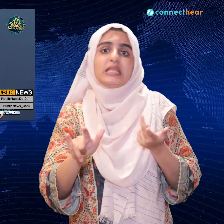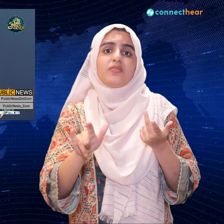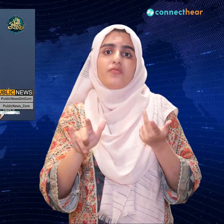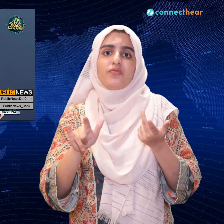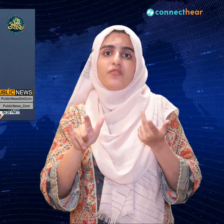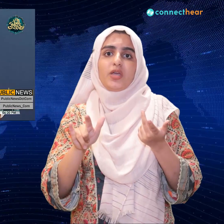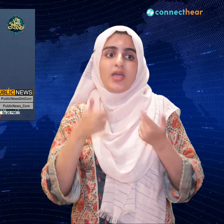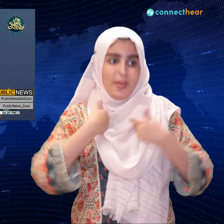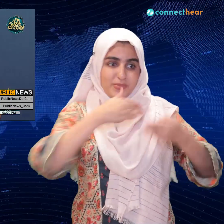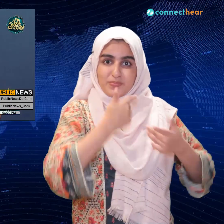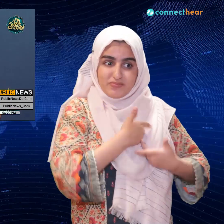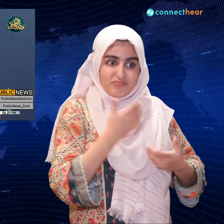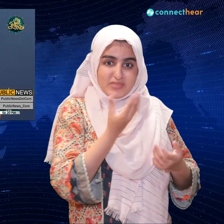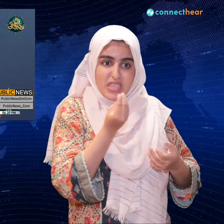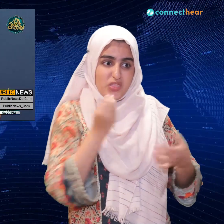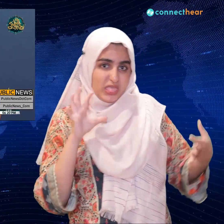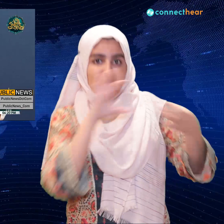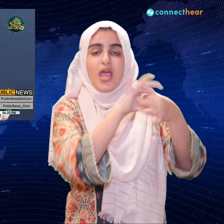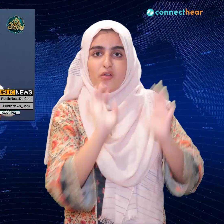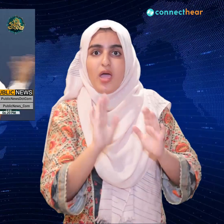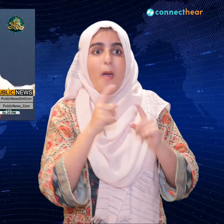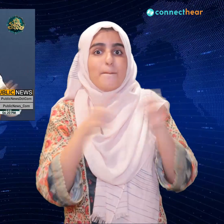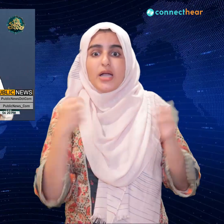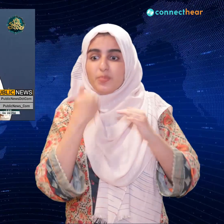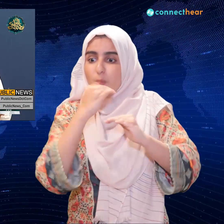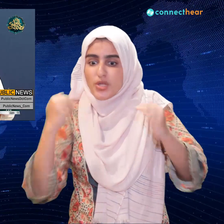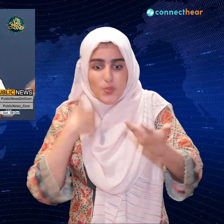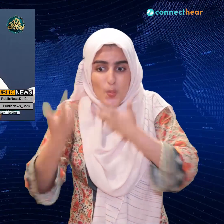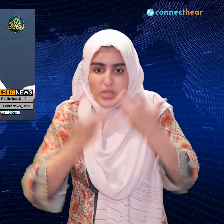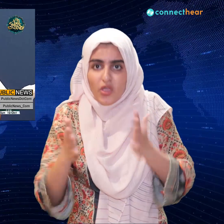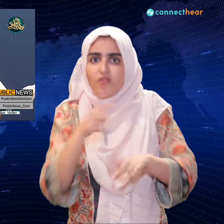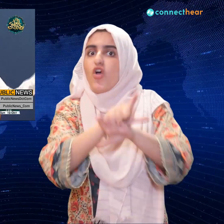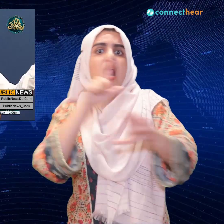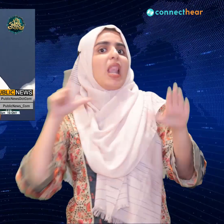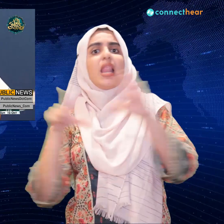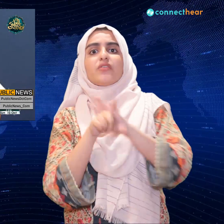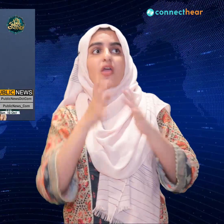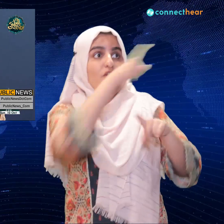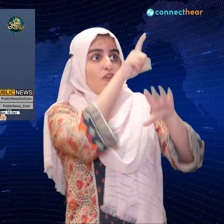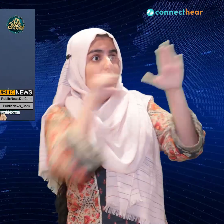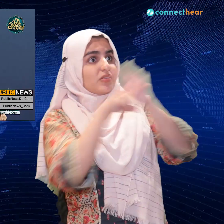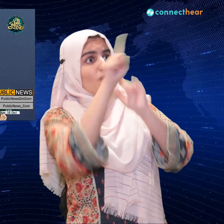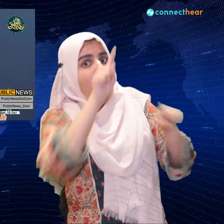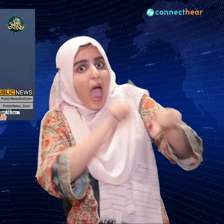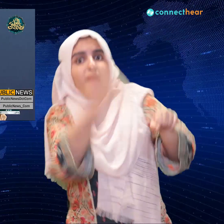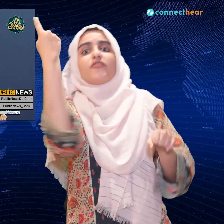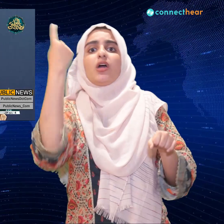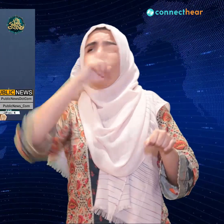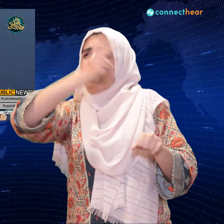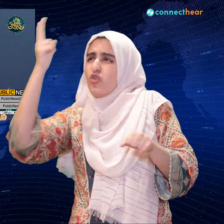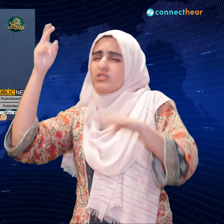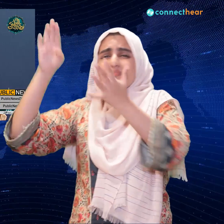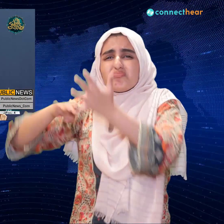کرتے ہیں نا، لیکن ان کی جب تک ہم بتائیں گے نہیں، لیڈر ہی نہیں بن سکتے، کیونکہ ان سے بڑا لیڈر آیا ہی نہیں. وہ کیسا